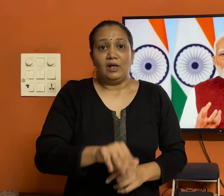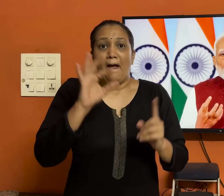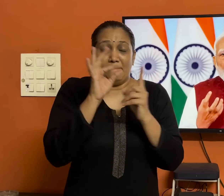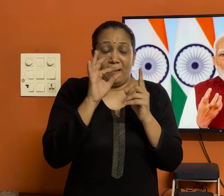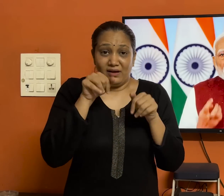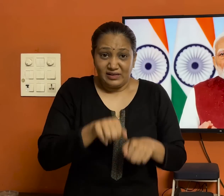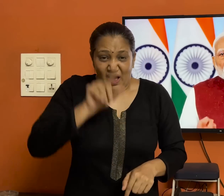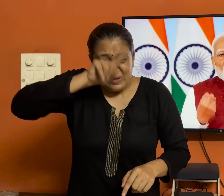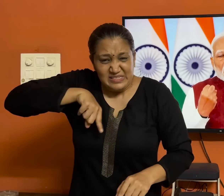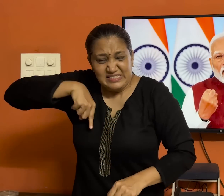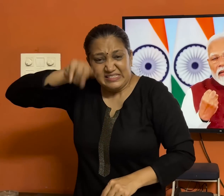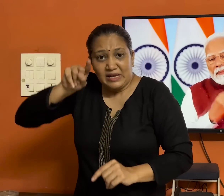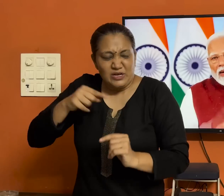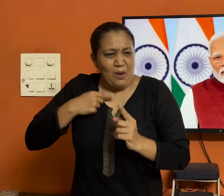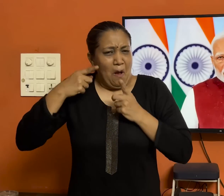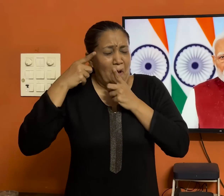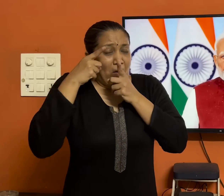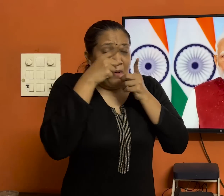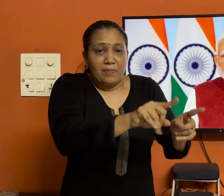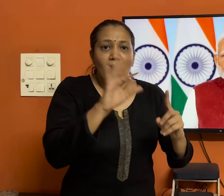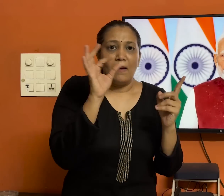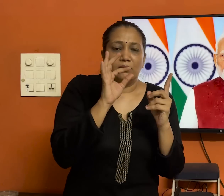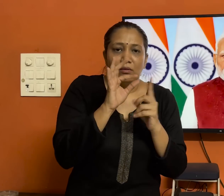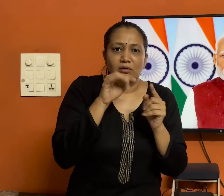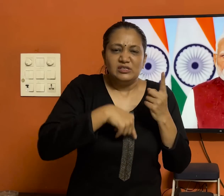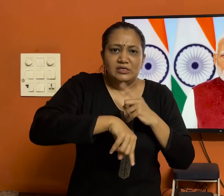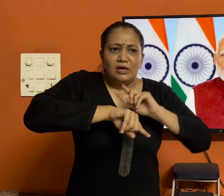भारत की आक्रामक कार्रवाई के बाद